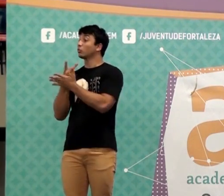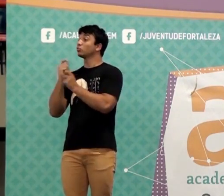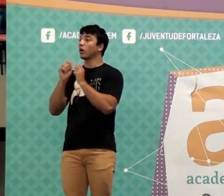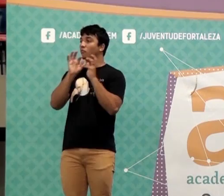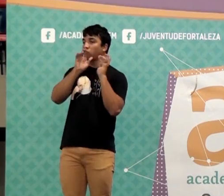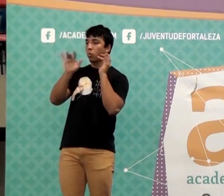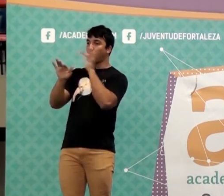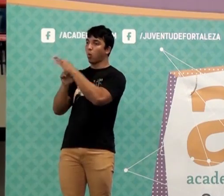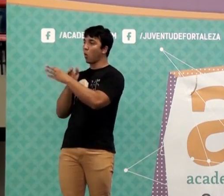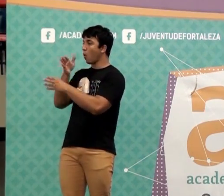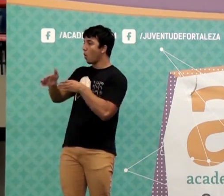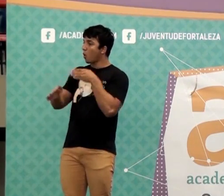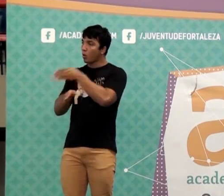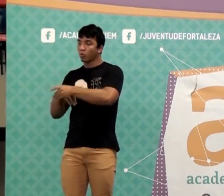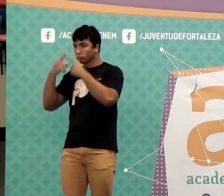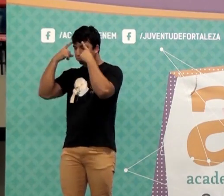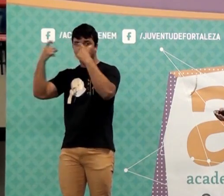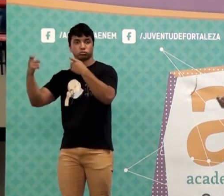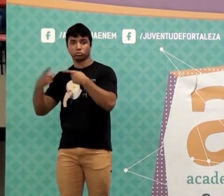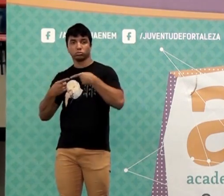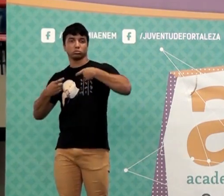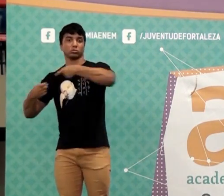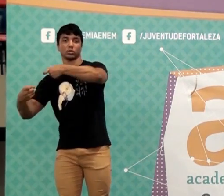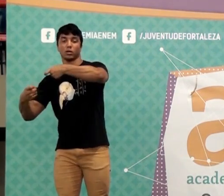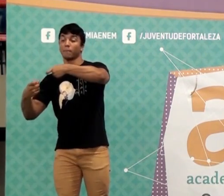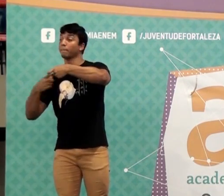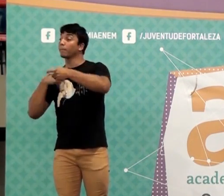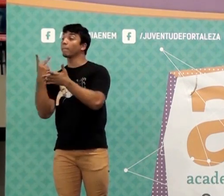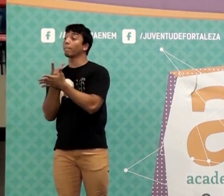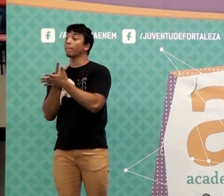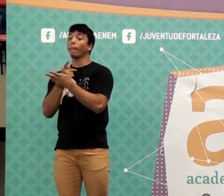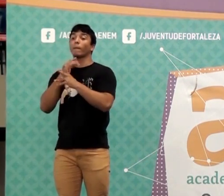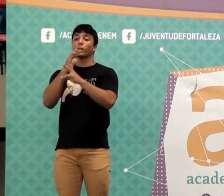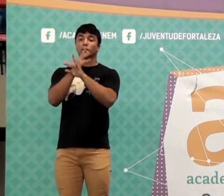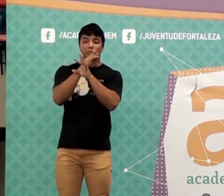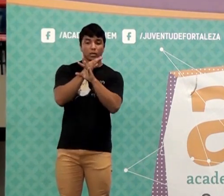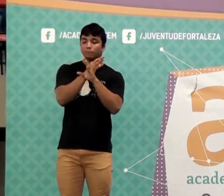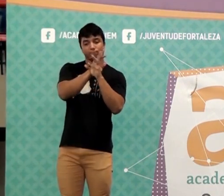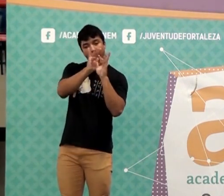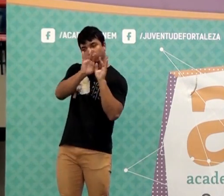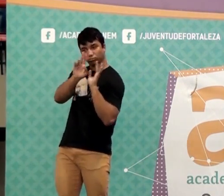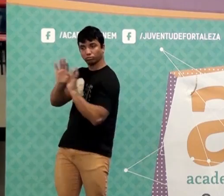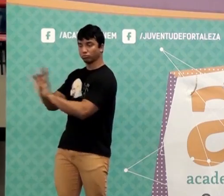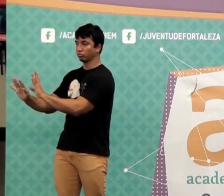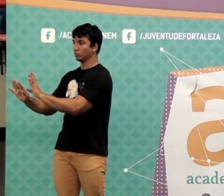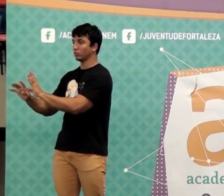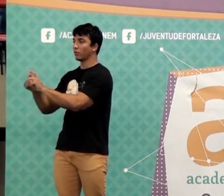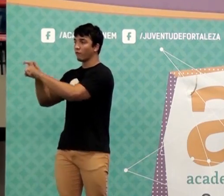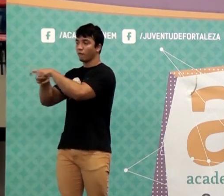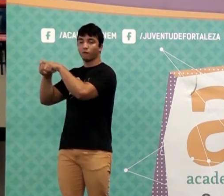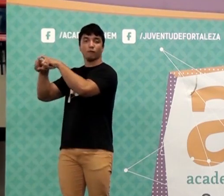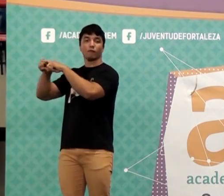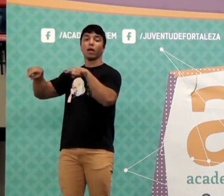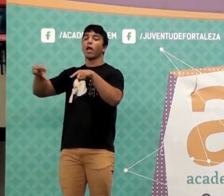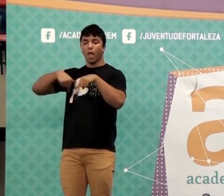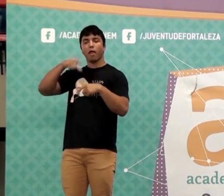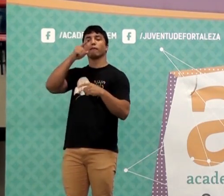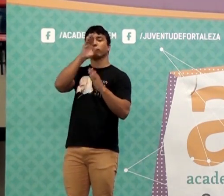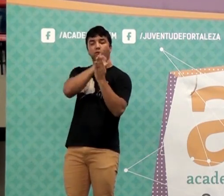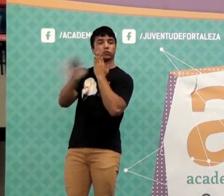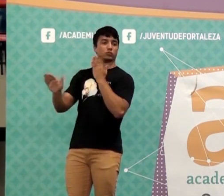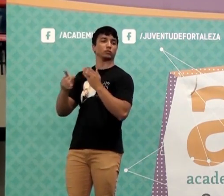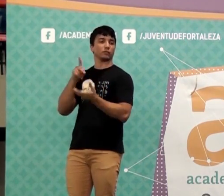invasões mais rápidas e eles migram para o meio rural para se proteger. Eles estão fugindo, tá?